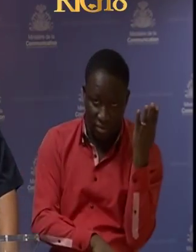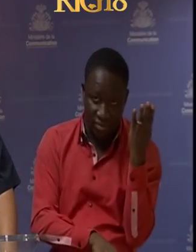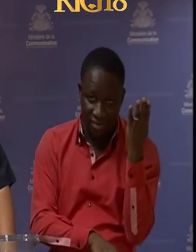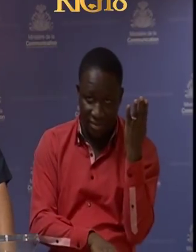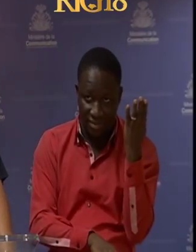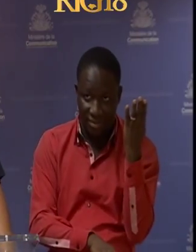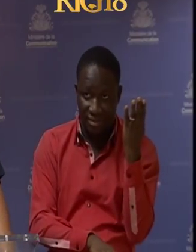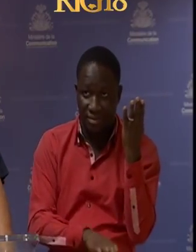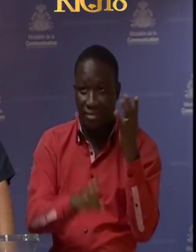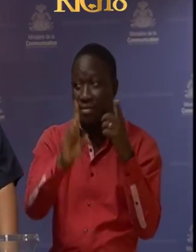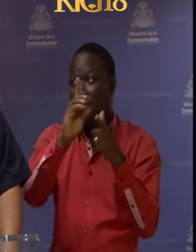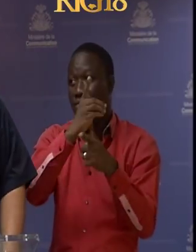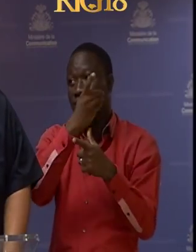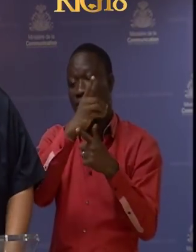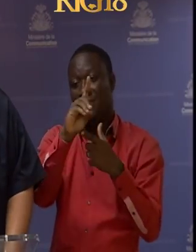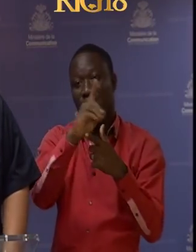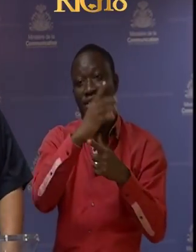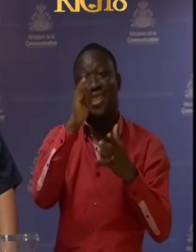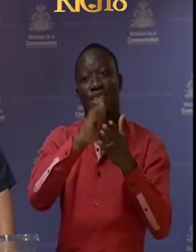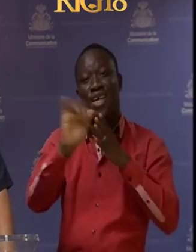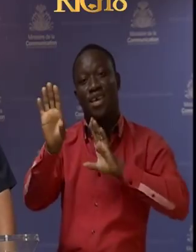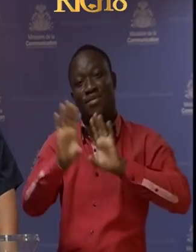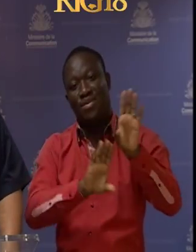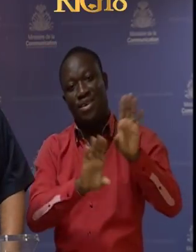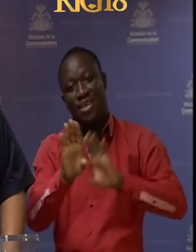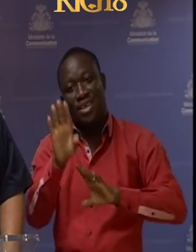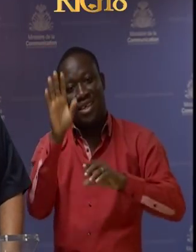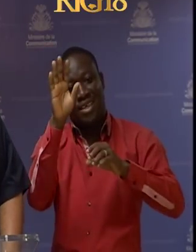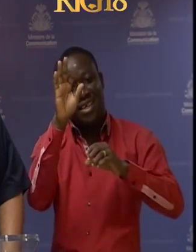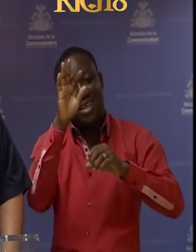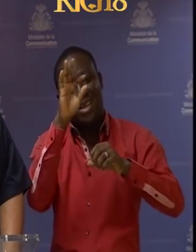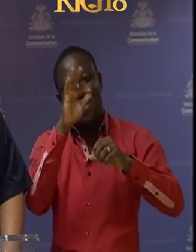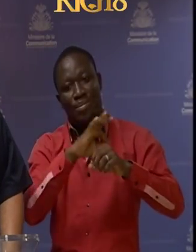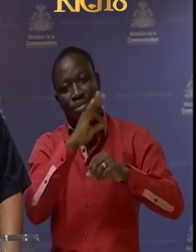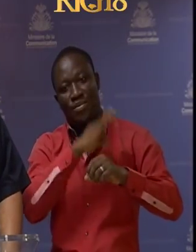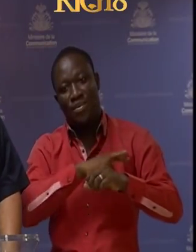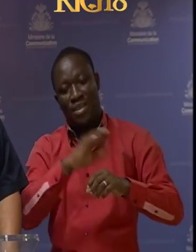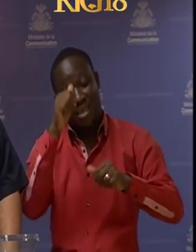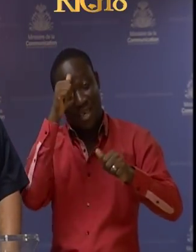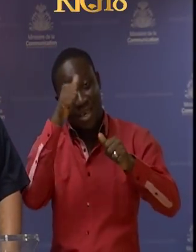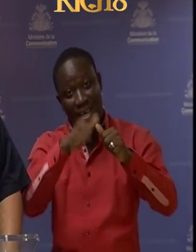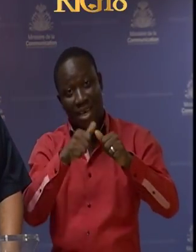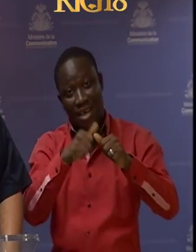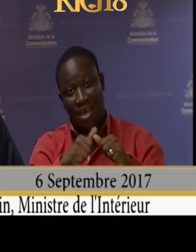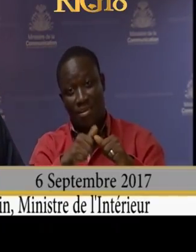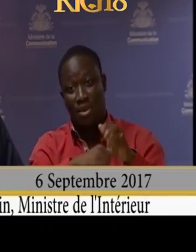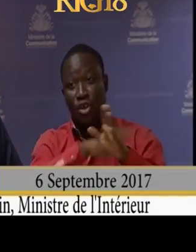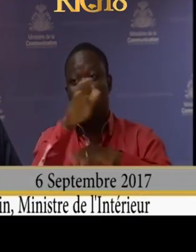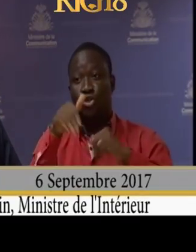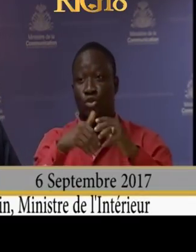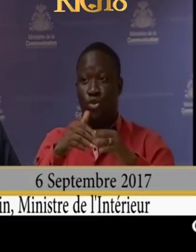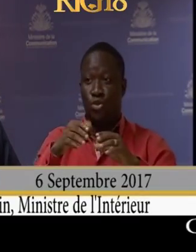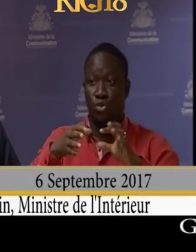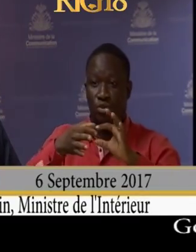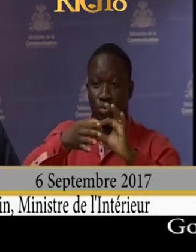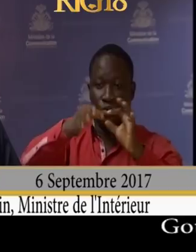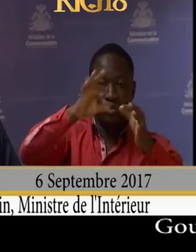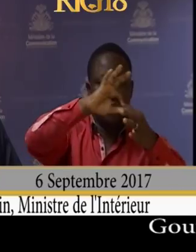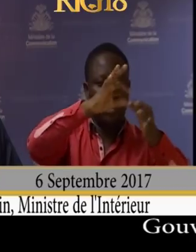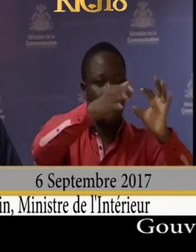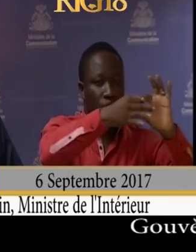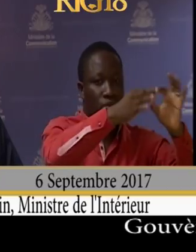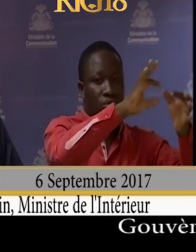Donc, c'est ça que fait. M'a profité pour me rappeler chaîne de commandement qui parle gagner